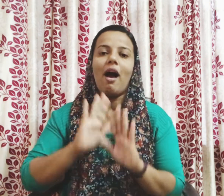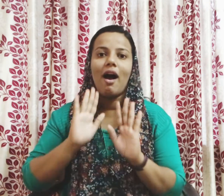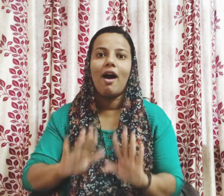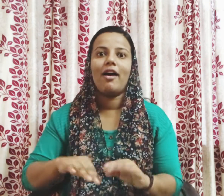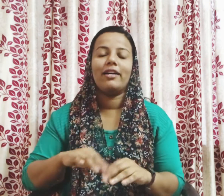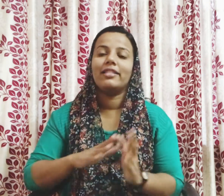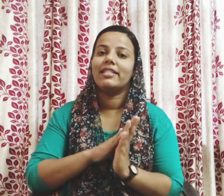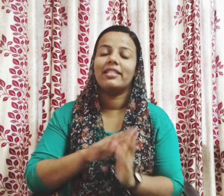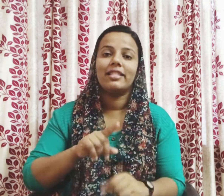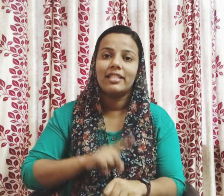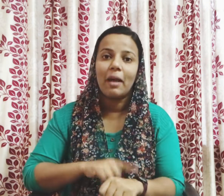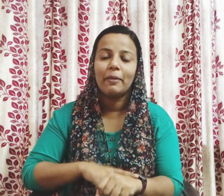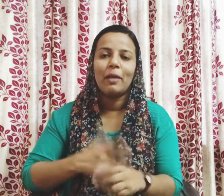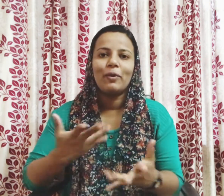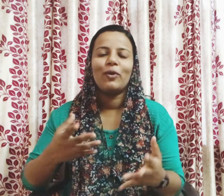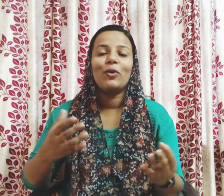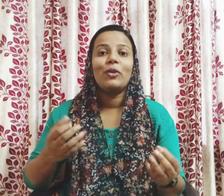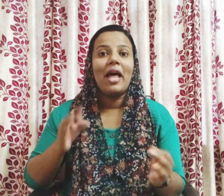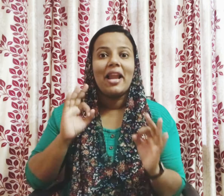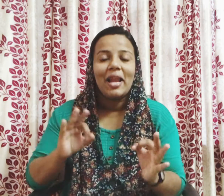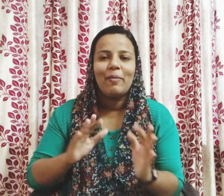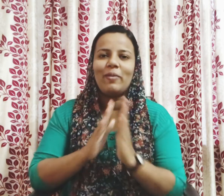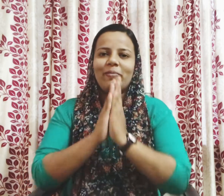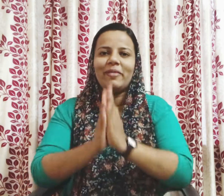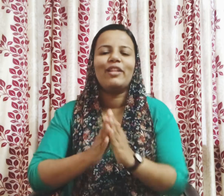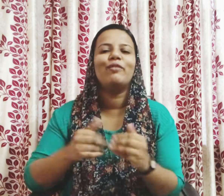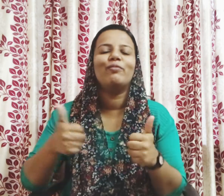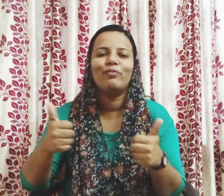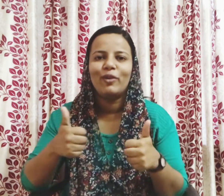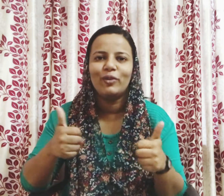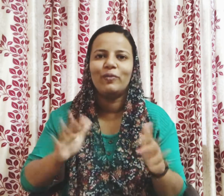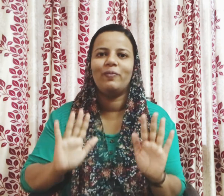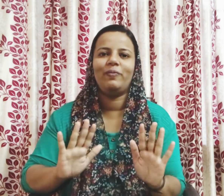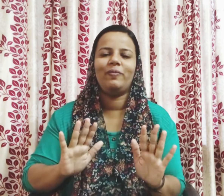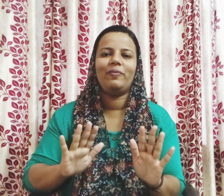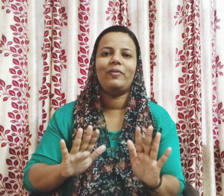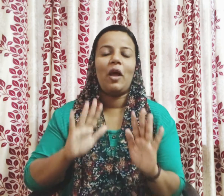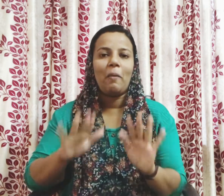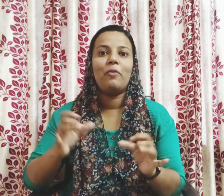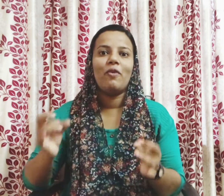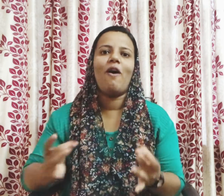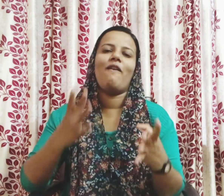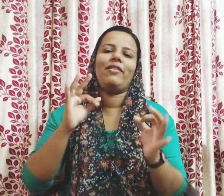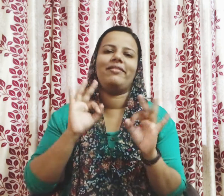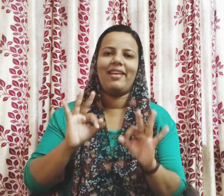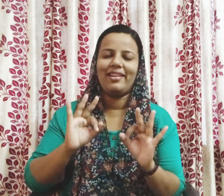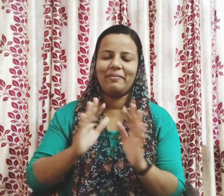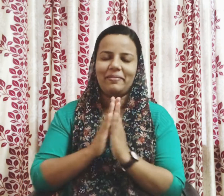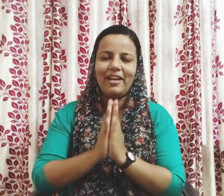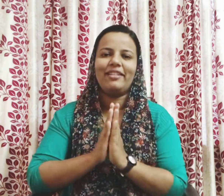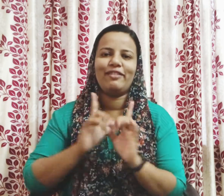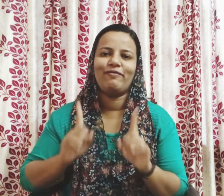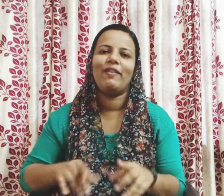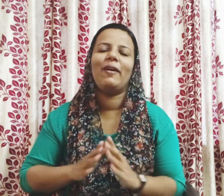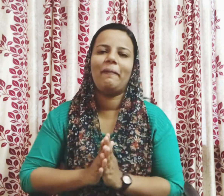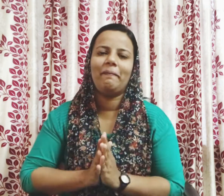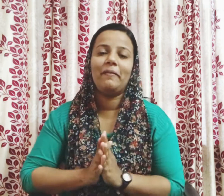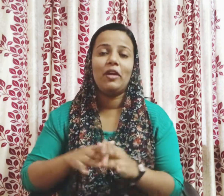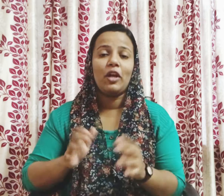ഇരിക്കുവാൻ പറ്റിയാൽ ആമേൻ, ഏറ്റവും നല്ല സമയമെന്ന് പറയുന്നത് അധികാരത്ത് ദൈവത്തിൻ്റെ സന്നിധിയിൽ ഇരിക്കുന്ന യേശു ആമേൻ അധികാരത്തിൽ